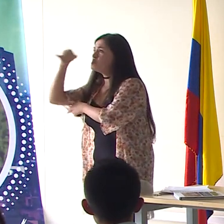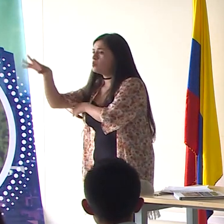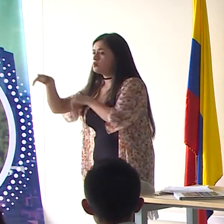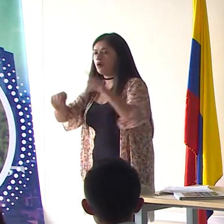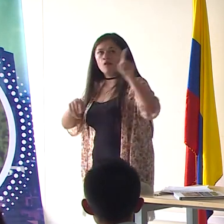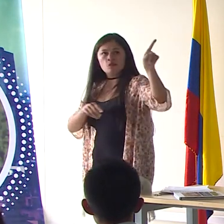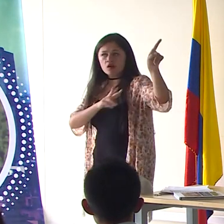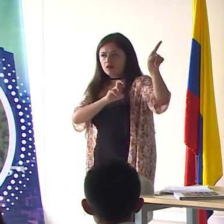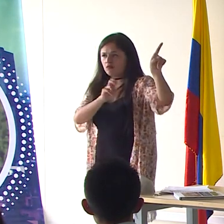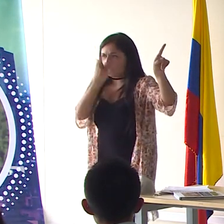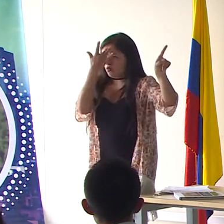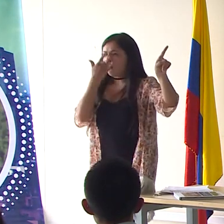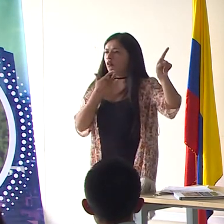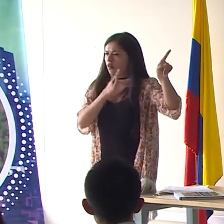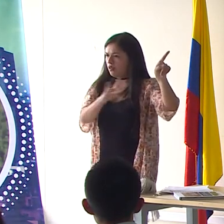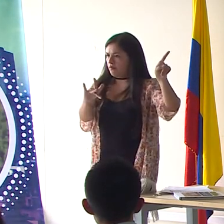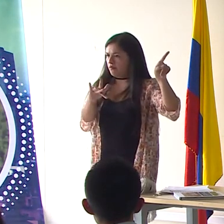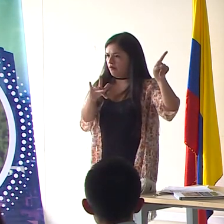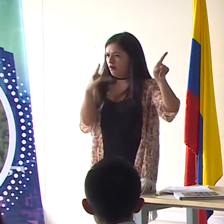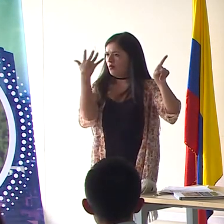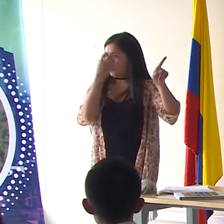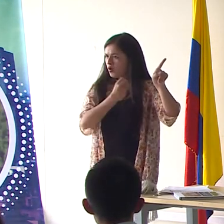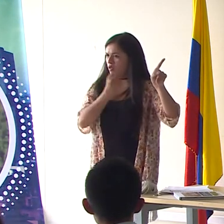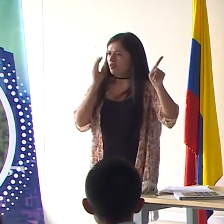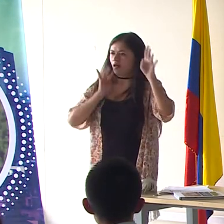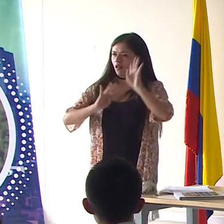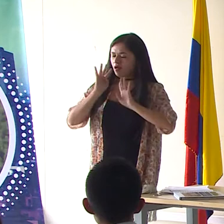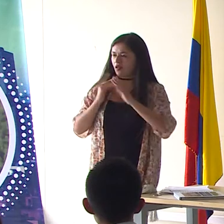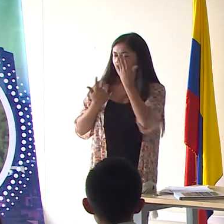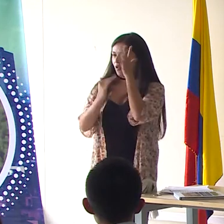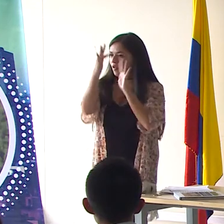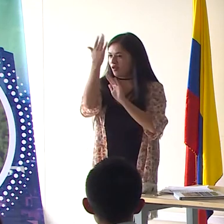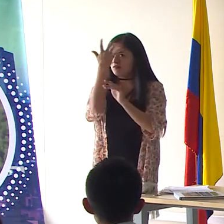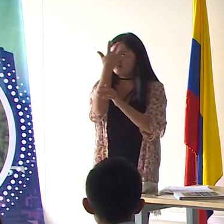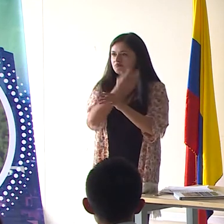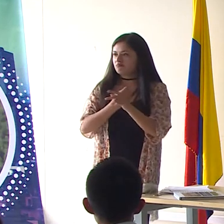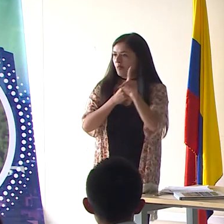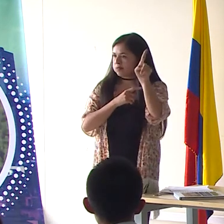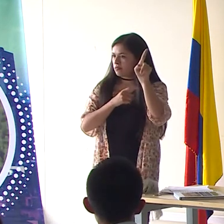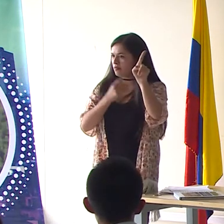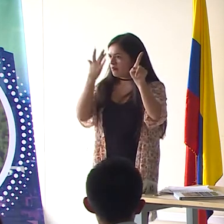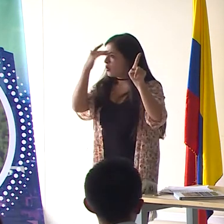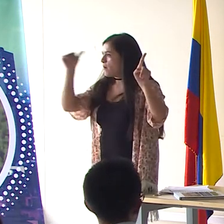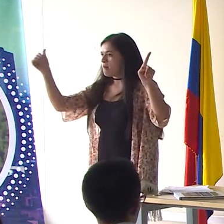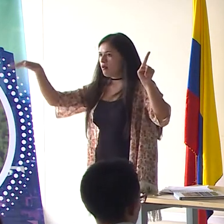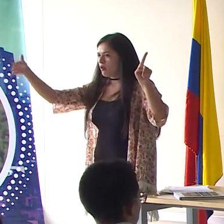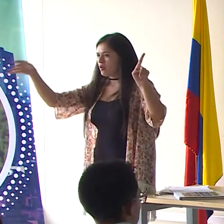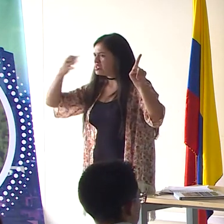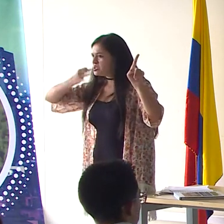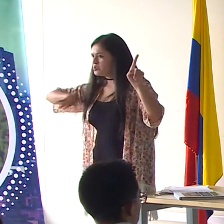con gente que habita por ejemplo el parque ecológico distrital de